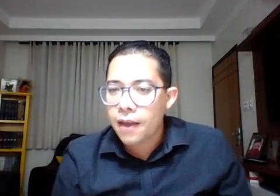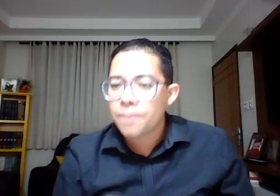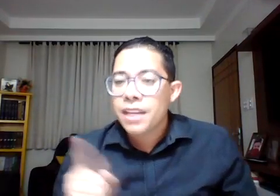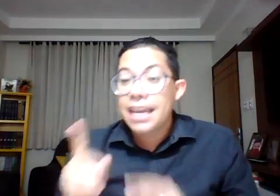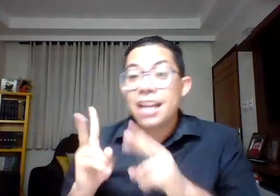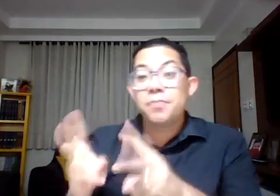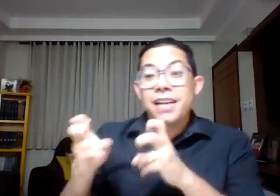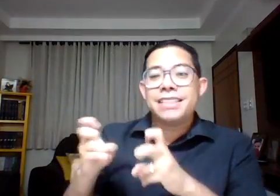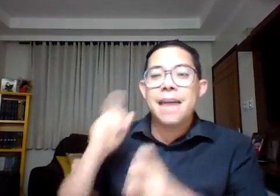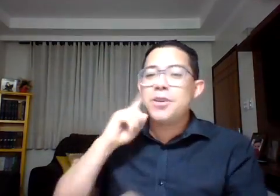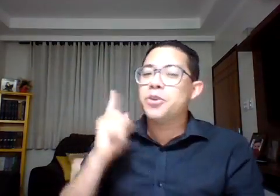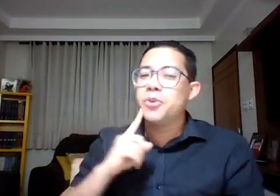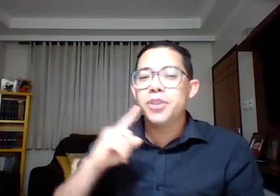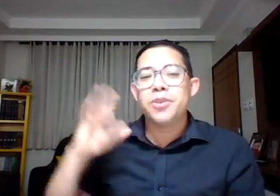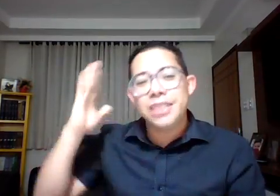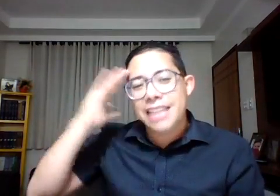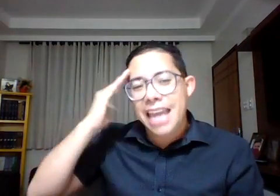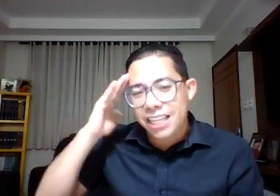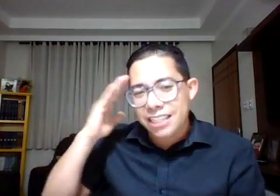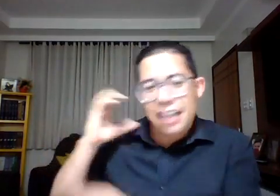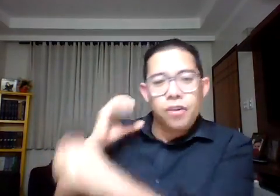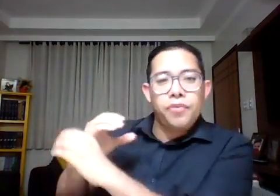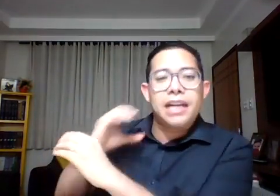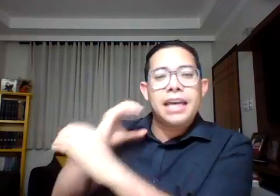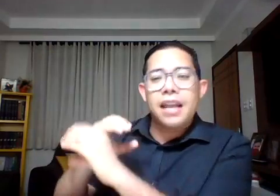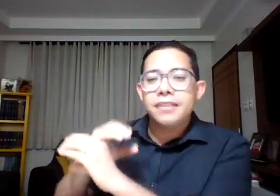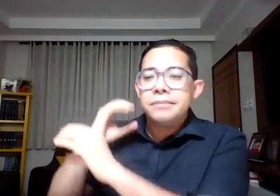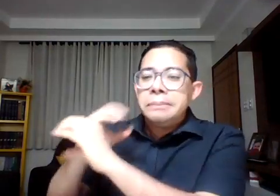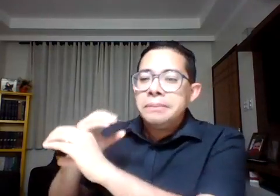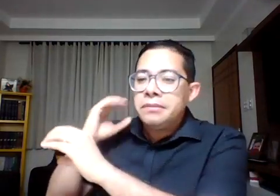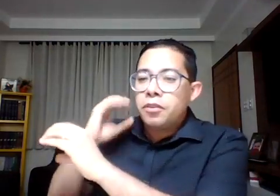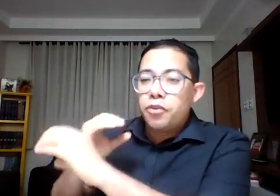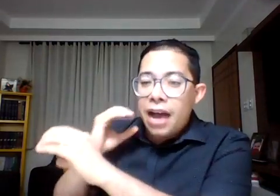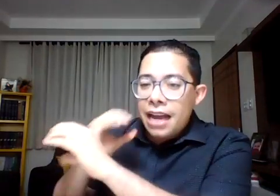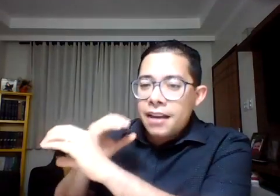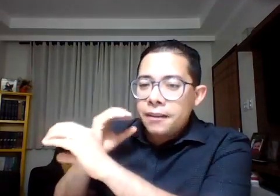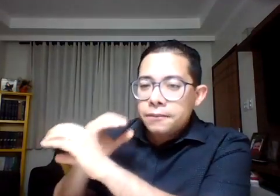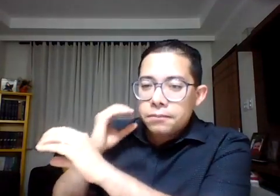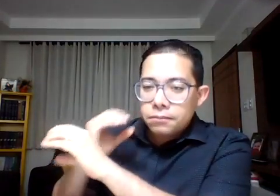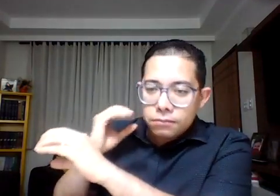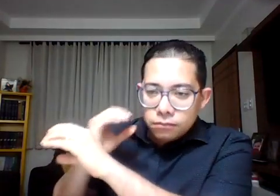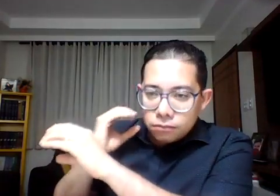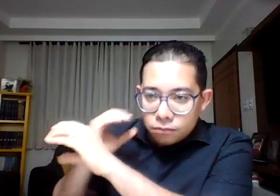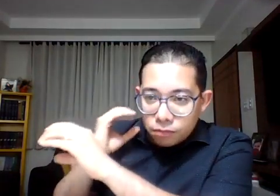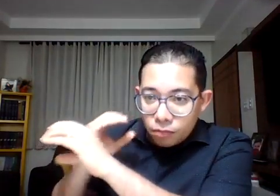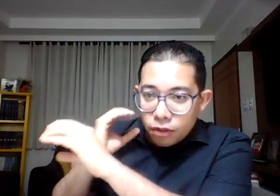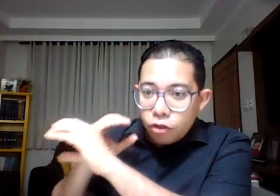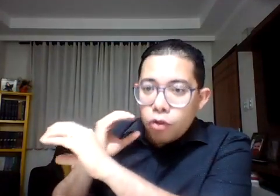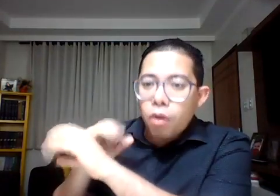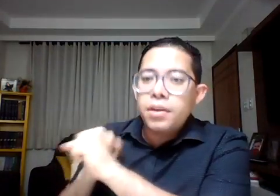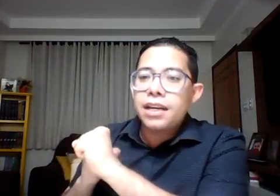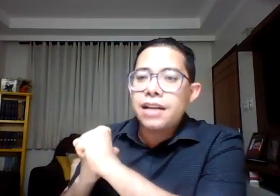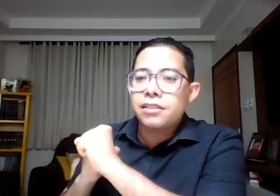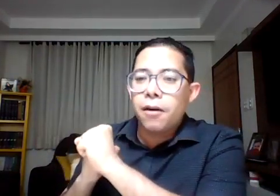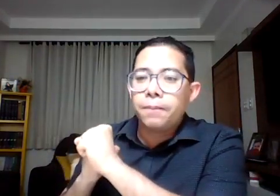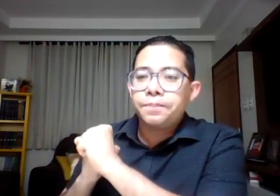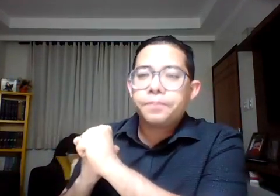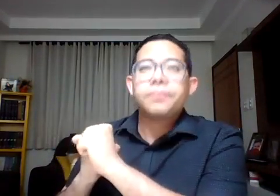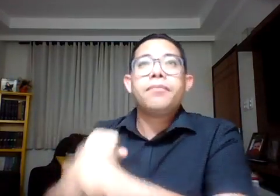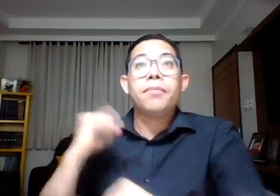E elas percebem que o surdo não entende, né? Então fica aquela falha de comunicação.